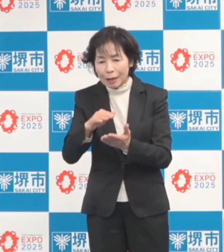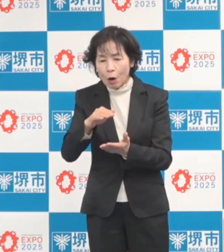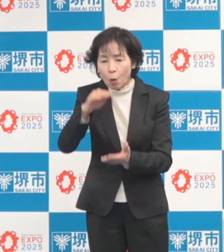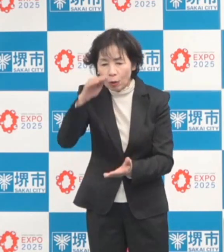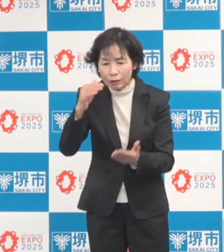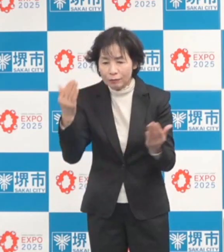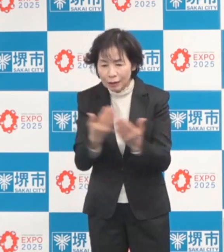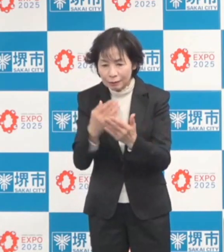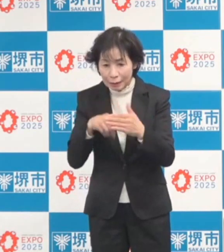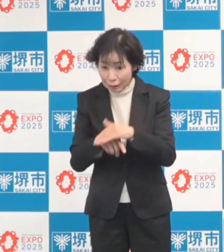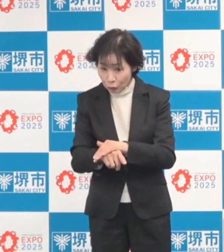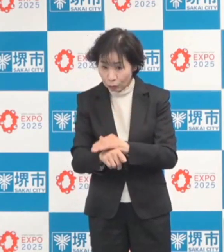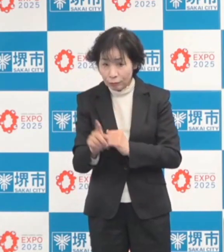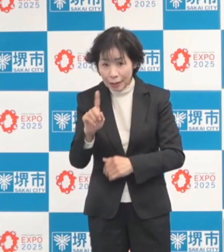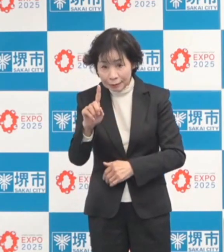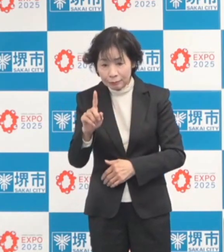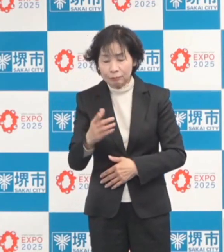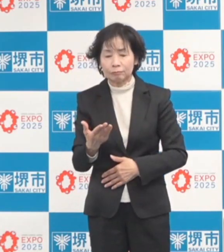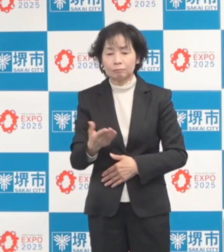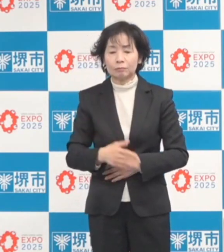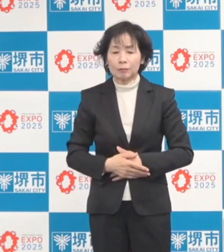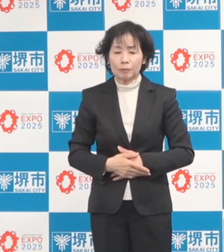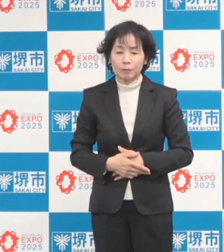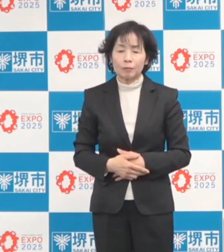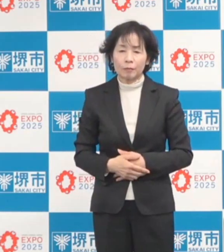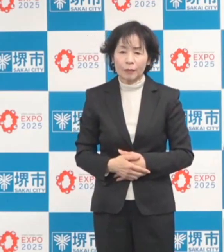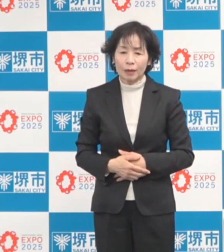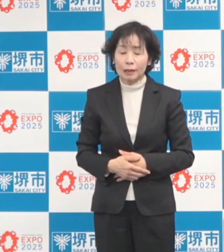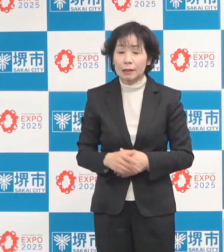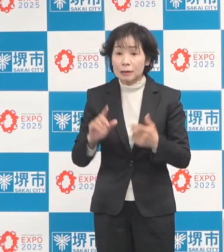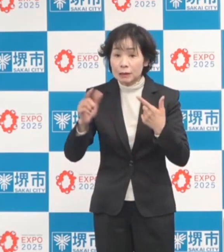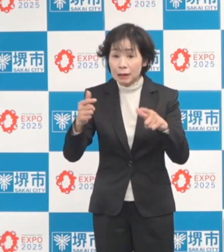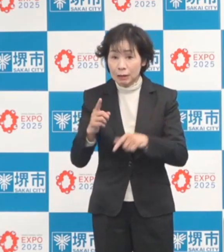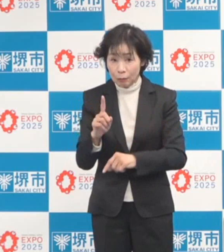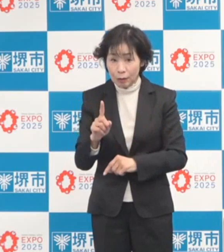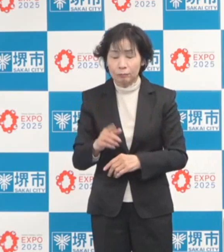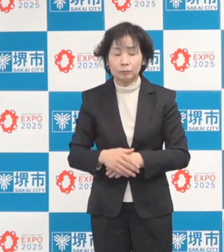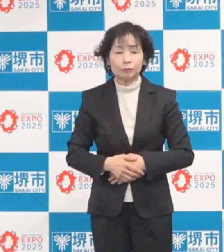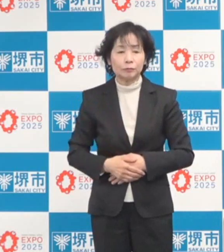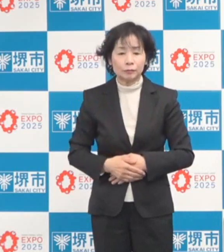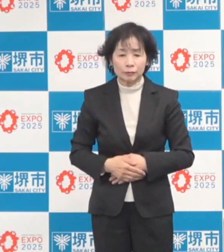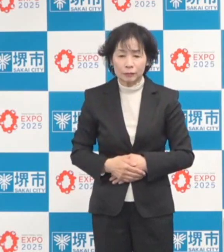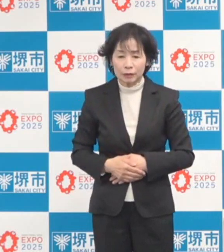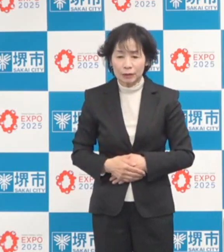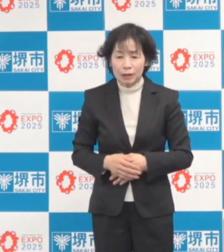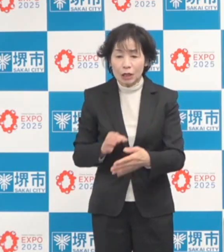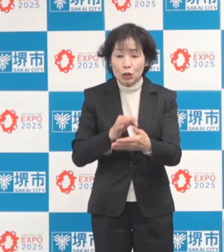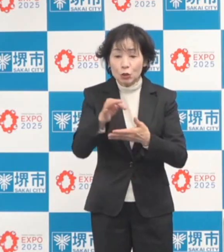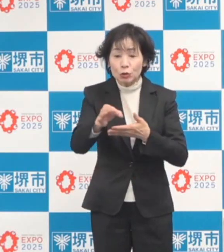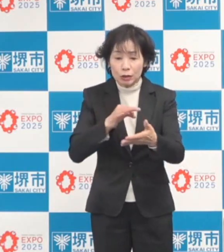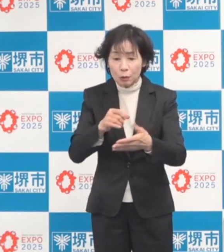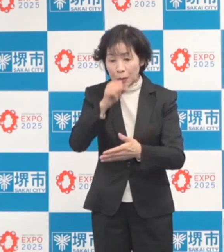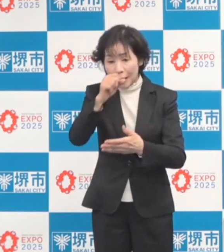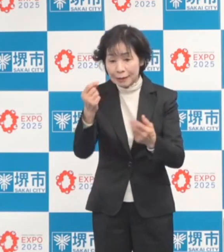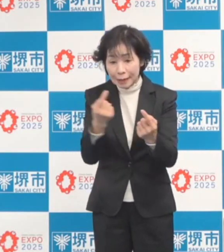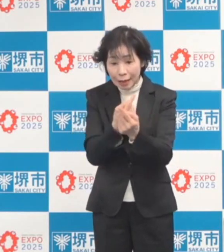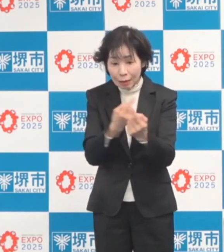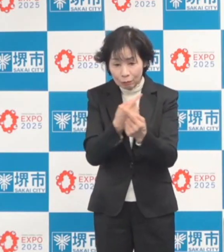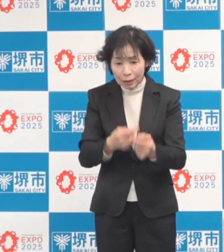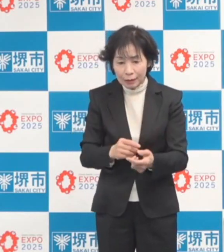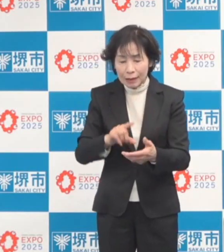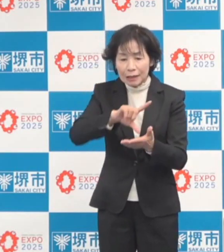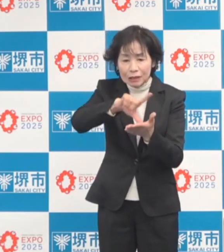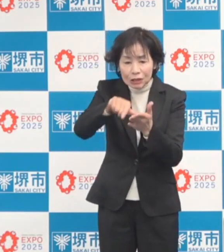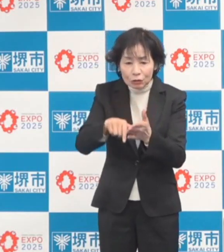についてです。はい、こちらの違いは収支の改善要因としては地方交付税